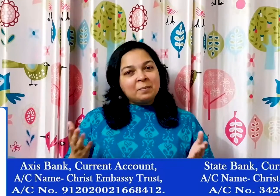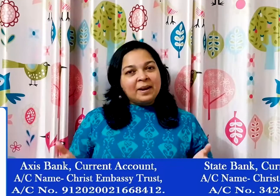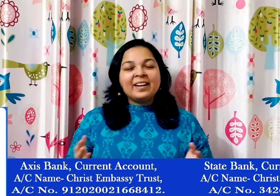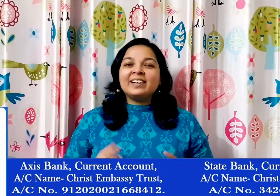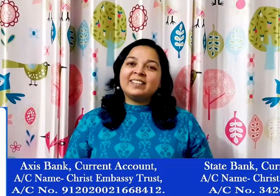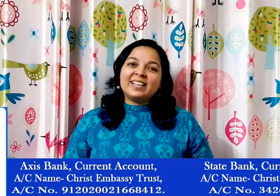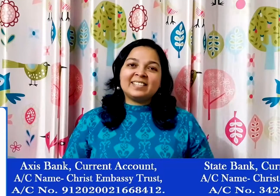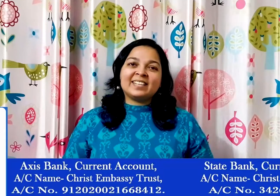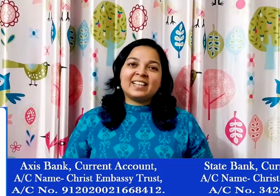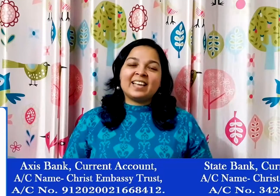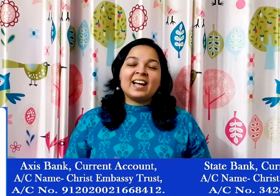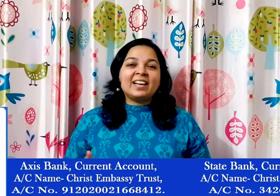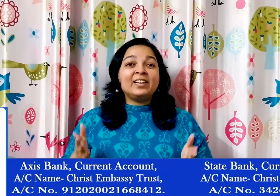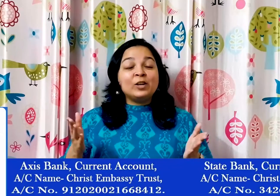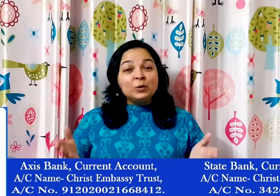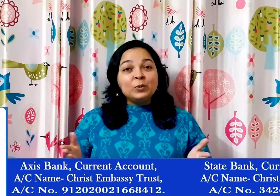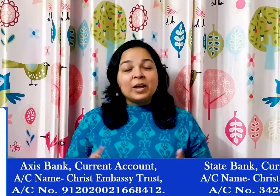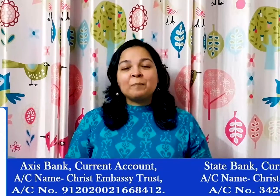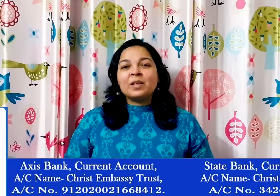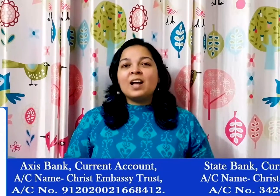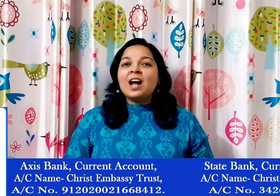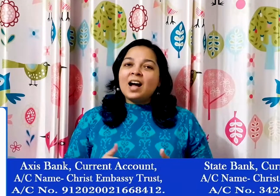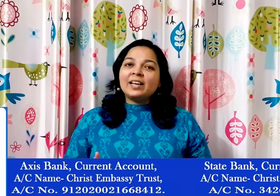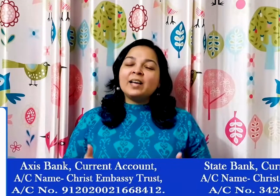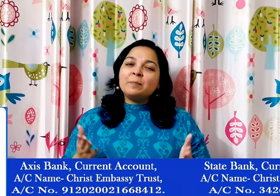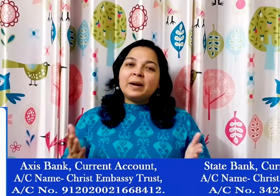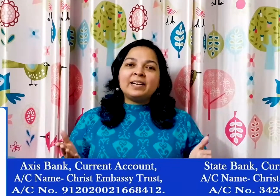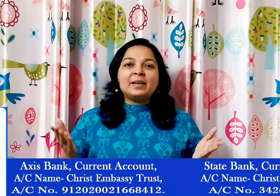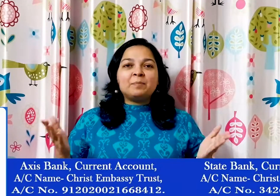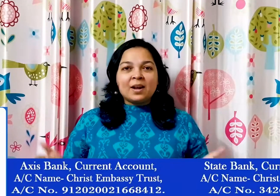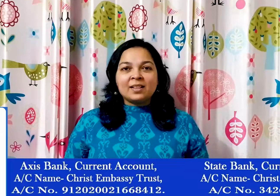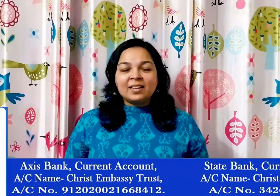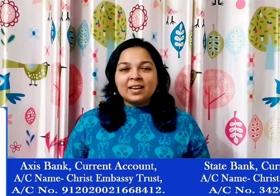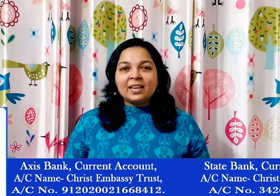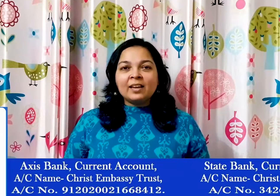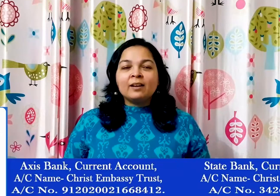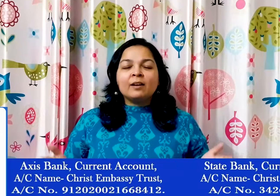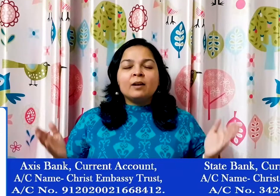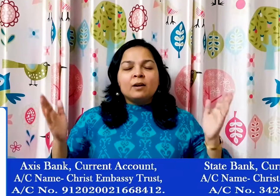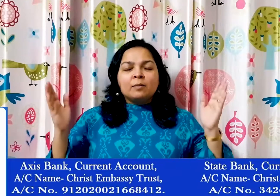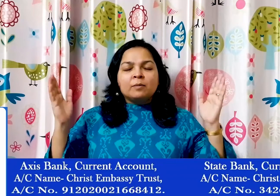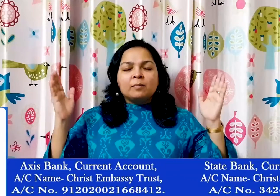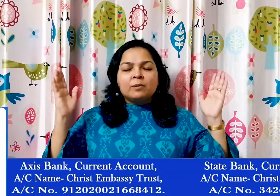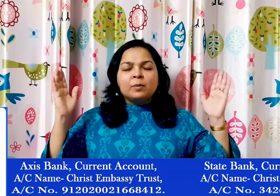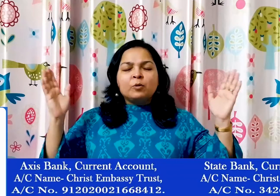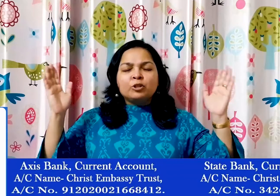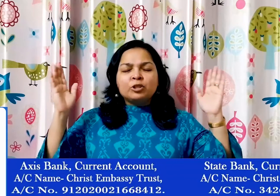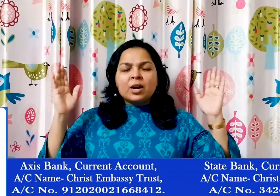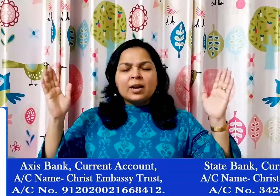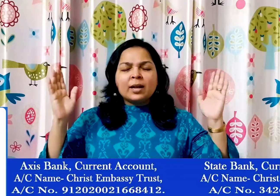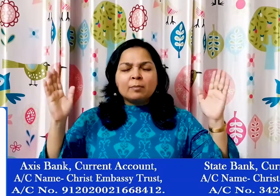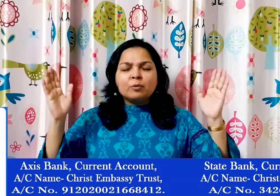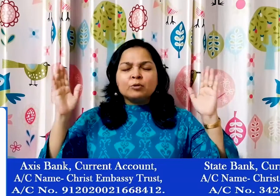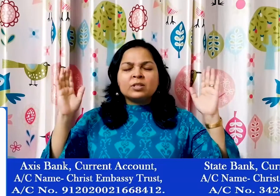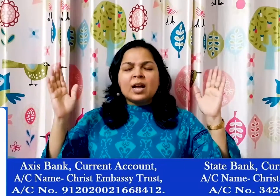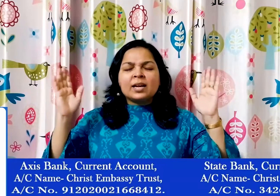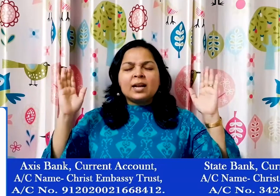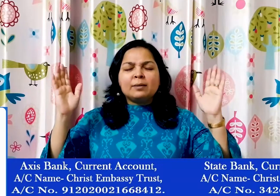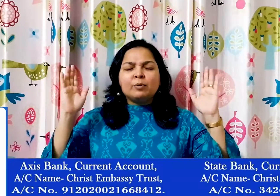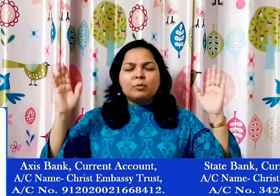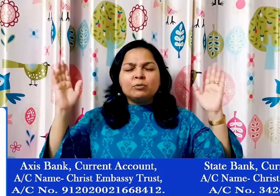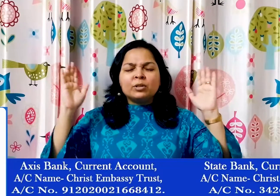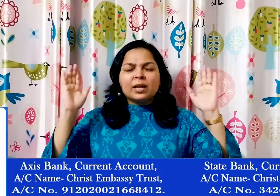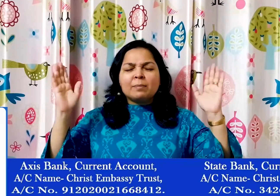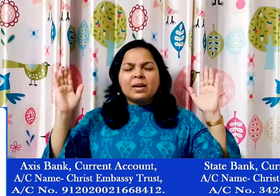आप अपने भेंट दे सकते हैं। हालेलुया। आइए हम भेंट के लिए प्रार्थना करेंगे। ओ शाता या रब, ओ